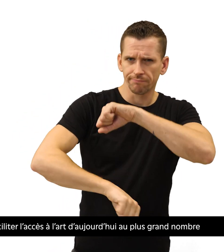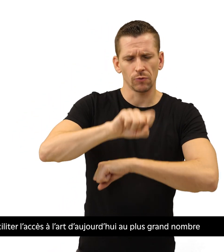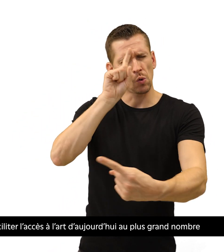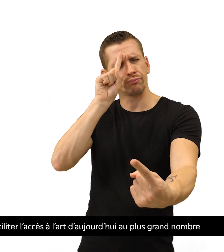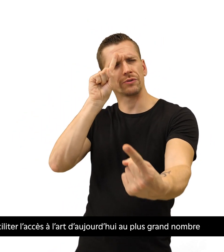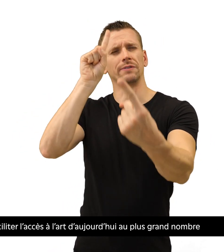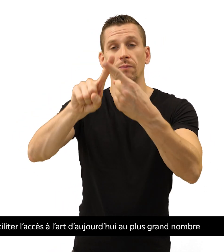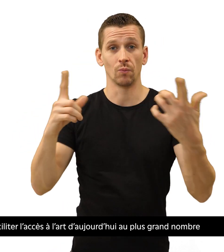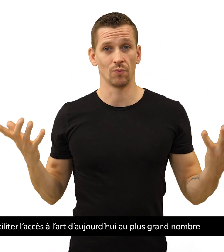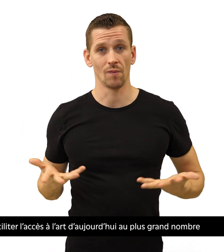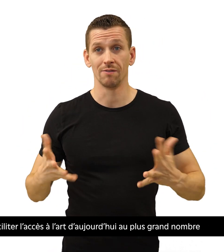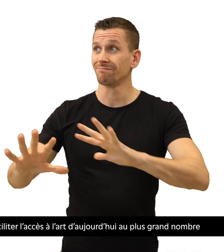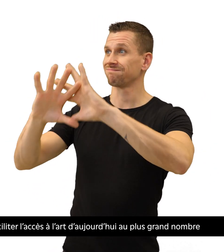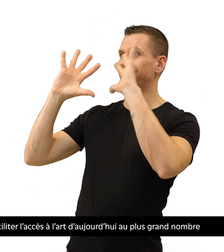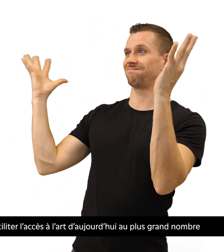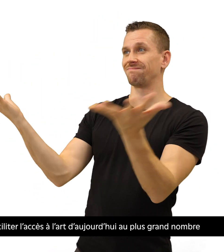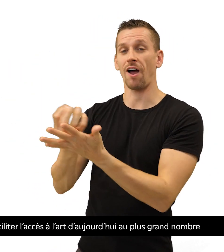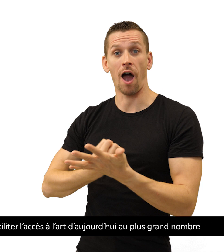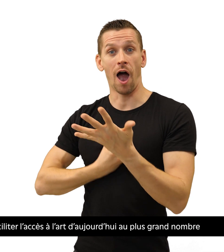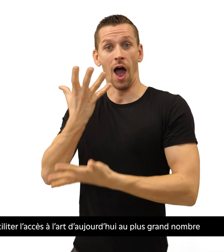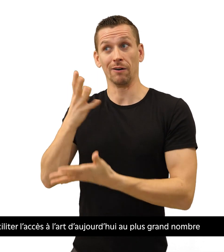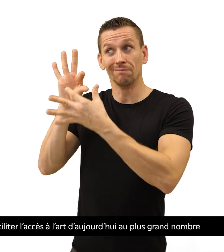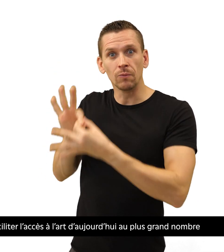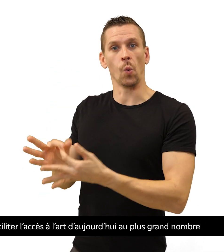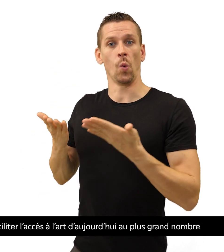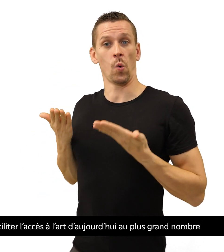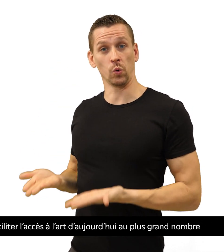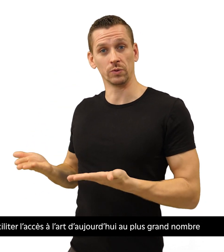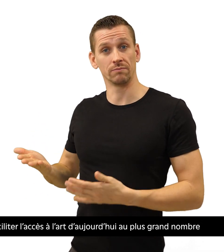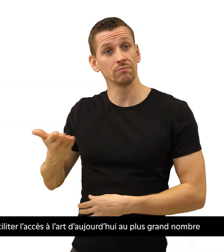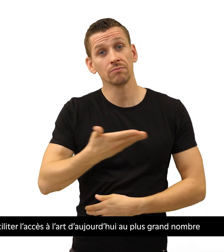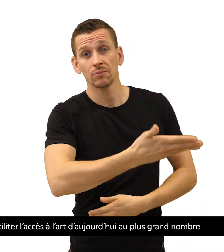Le FRAC met tout en œuvre pour faciliter l'accès à l'art